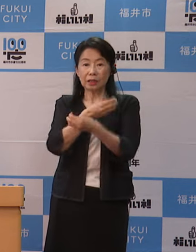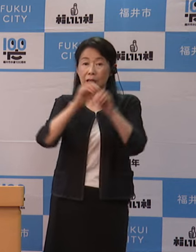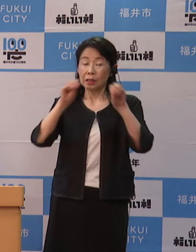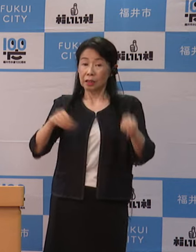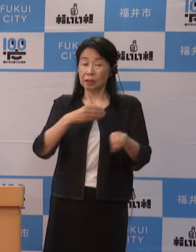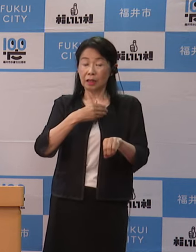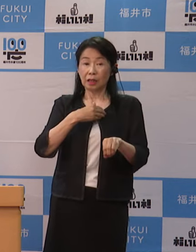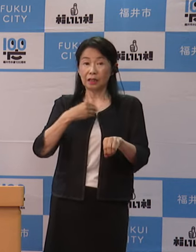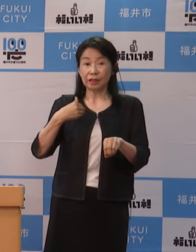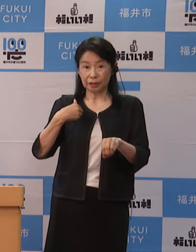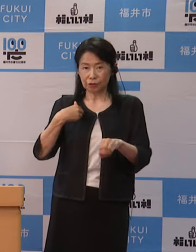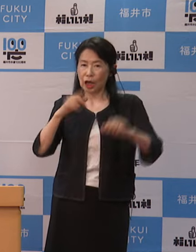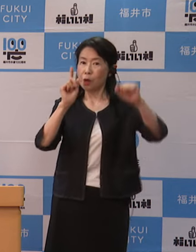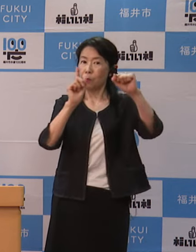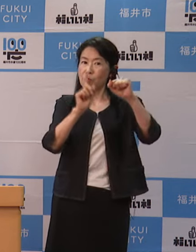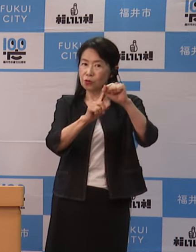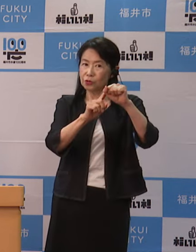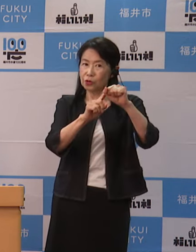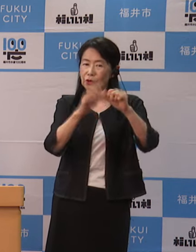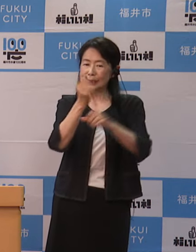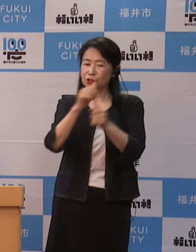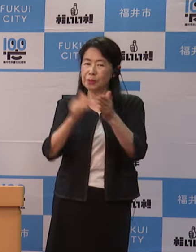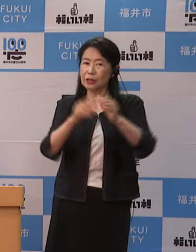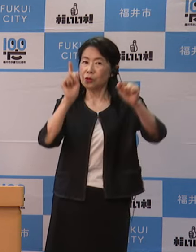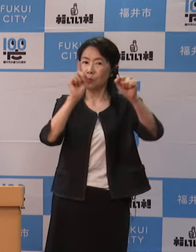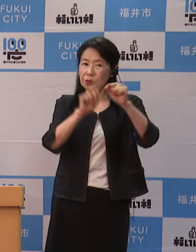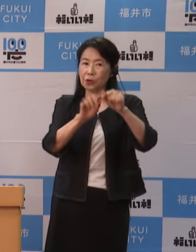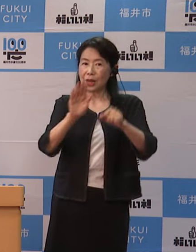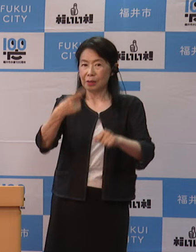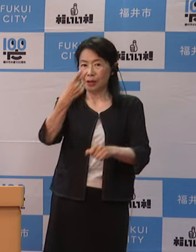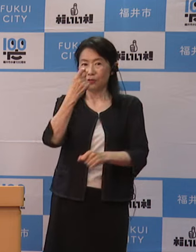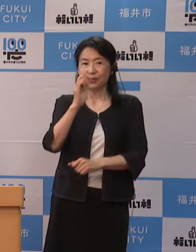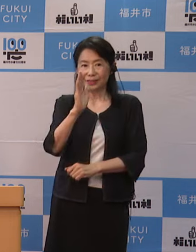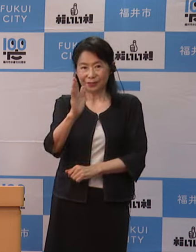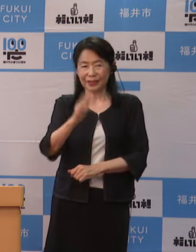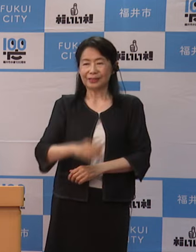結びたいとか、そういった目標目処等ありましたら教えてください。